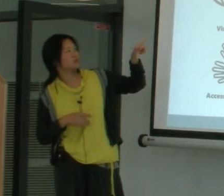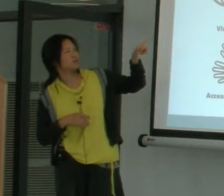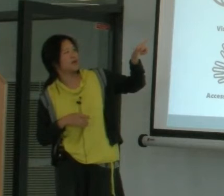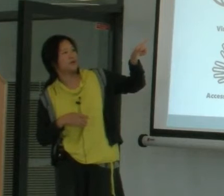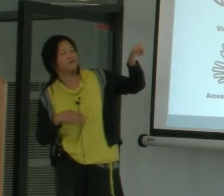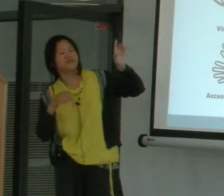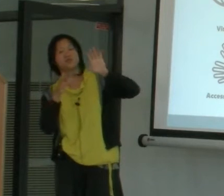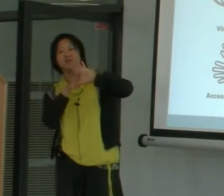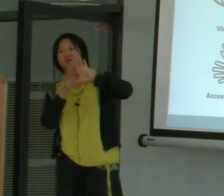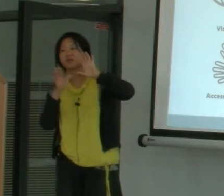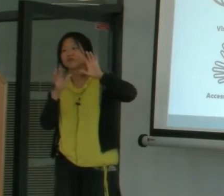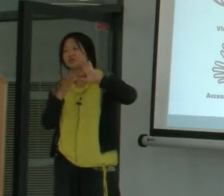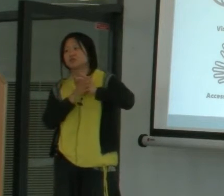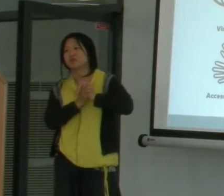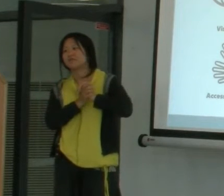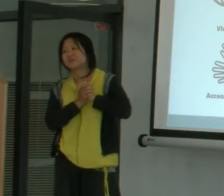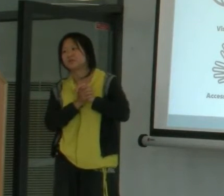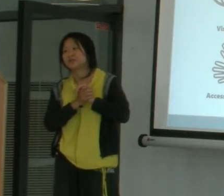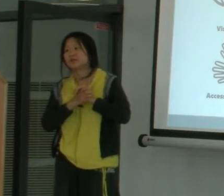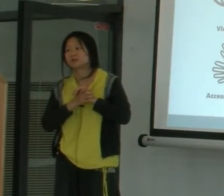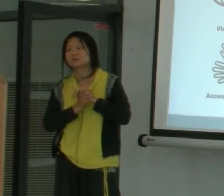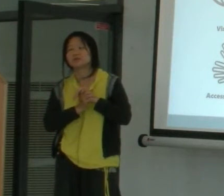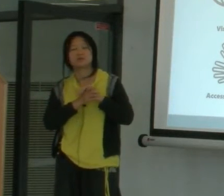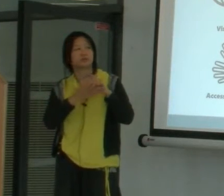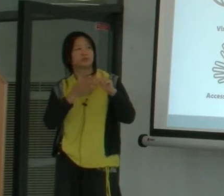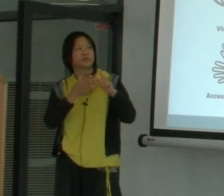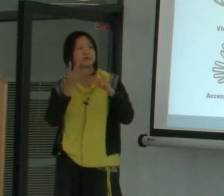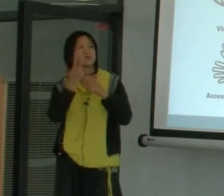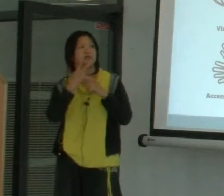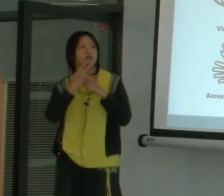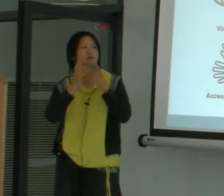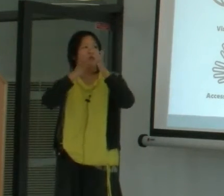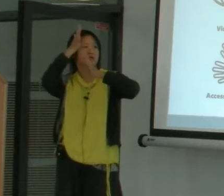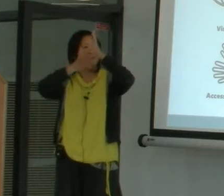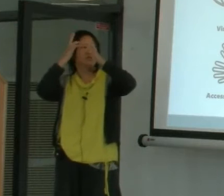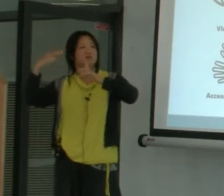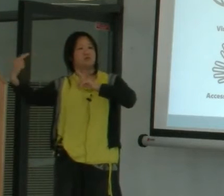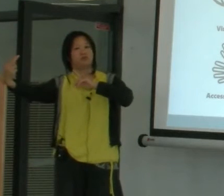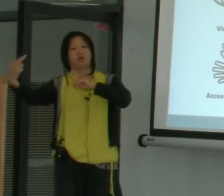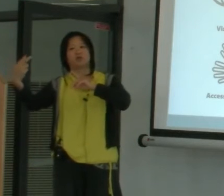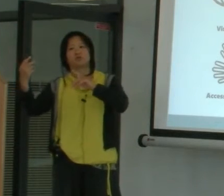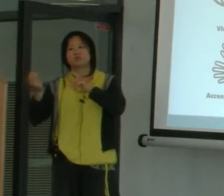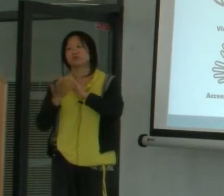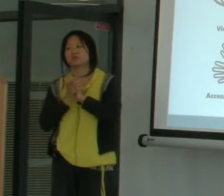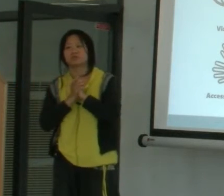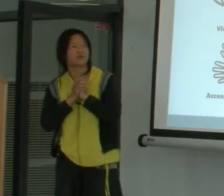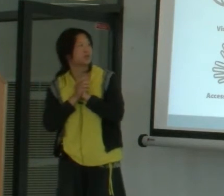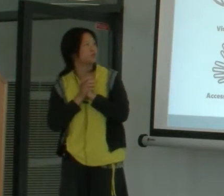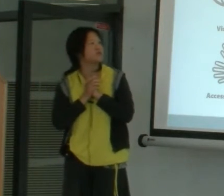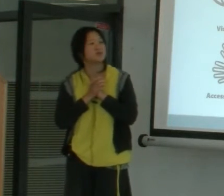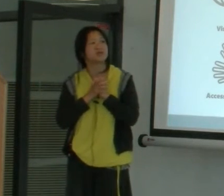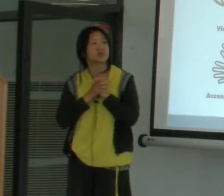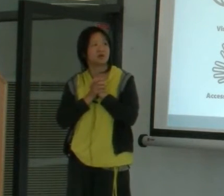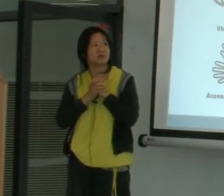Sur la visibilité, en fait, c'est aussi sur la visibilité de la langue des signes. C'est des signes, voilà, que les entendants, en fait, aient